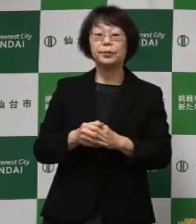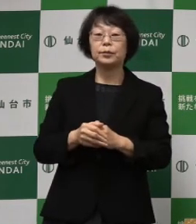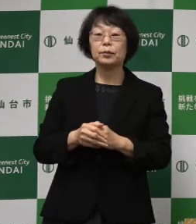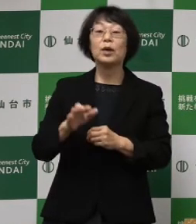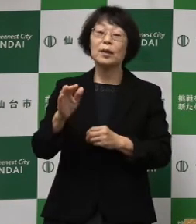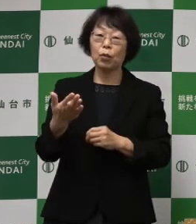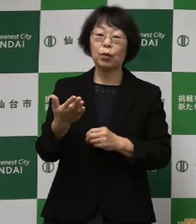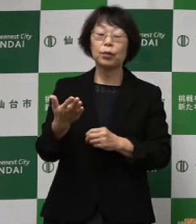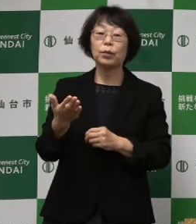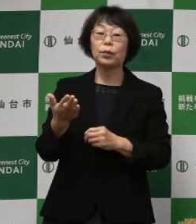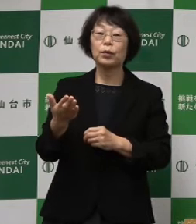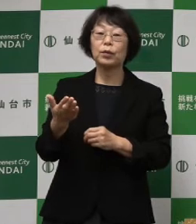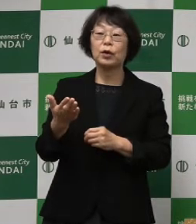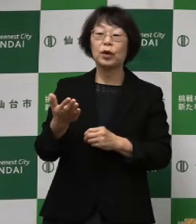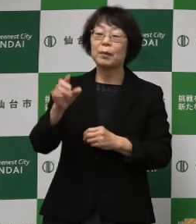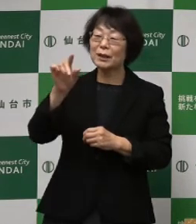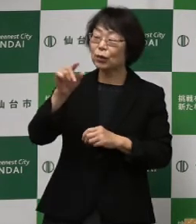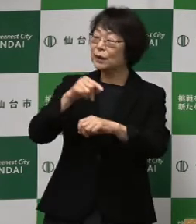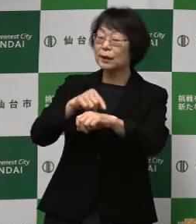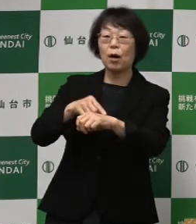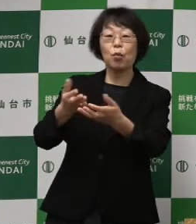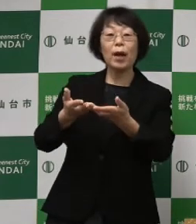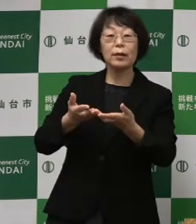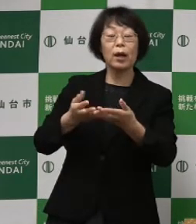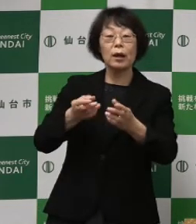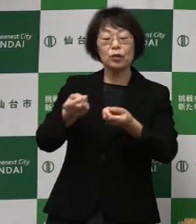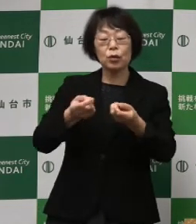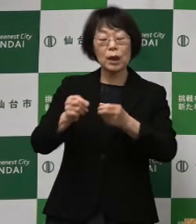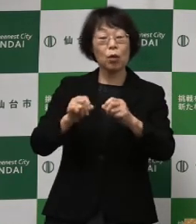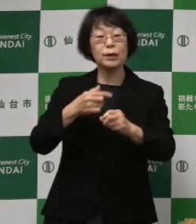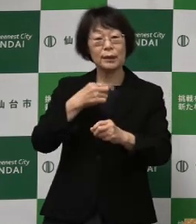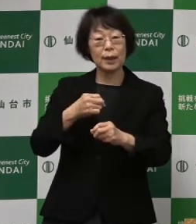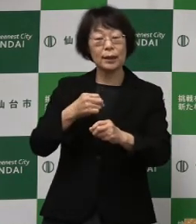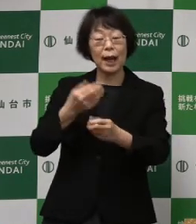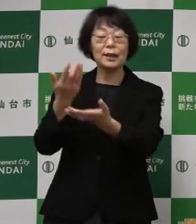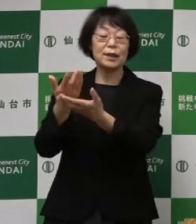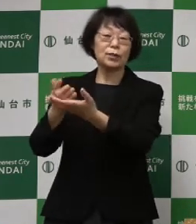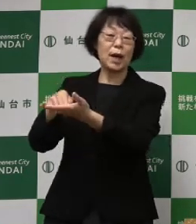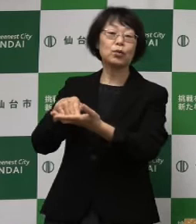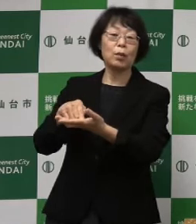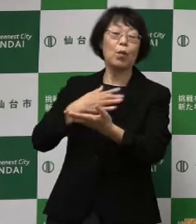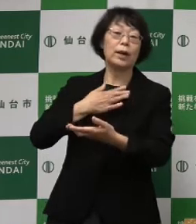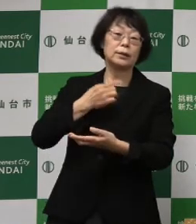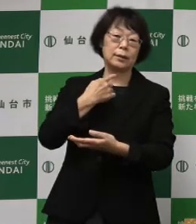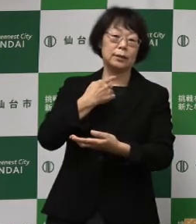でも、少しお時間をいただけてちょっと調整したいと思っております。そういうニーズがあるのは承知しております。